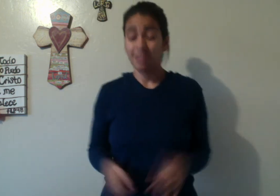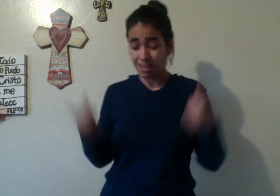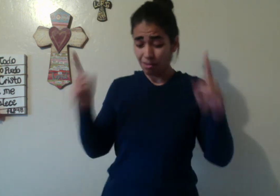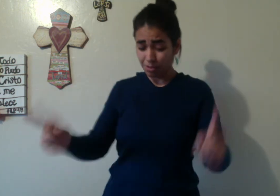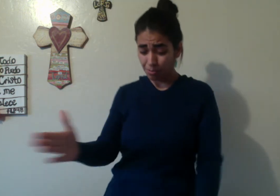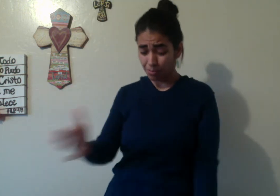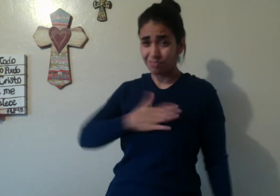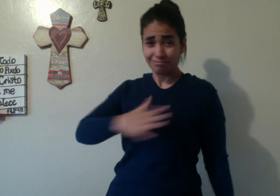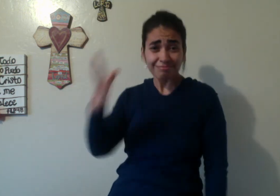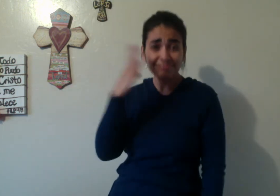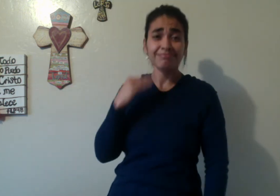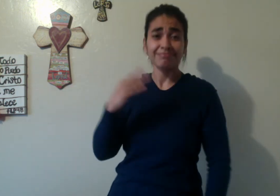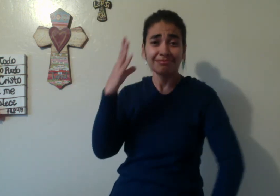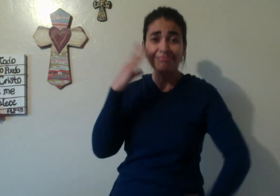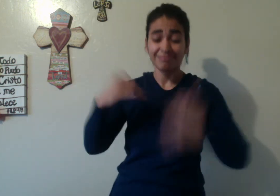Y nunca cambiaría